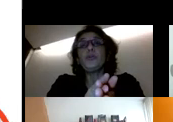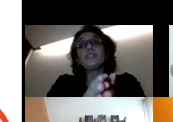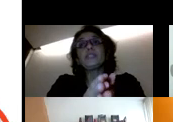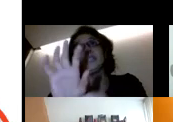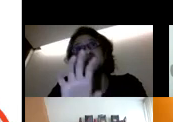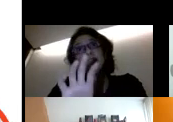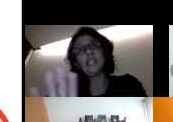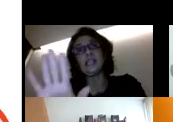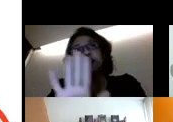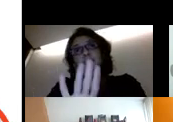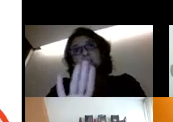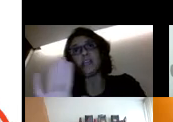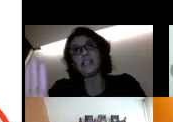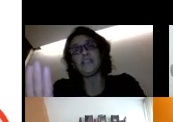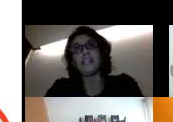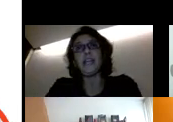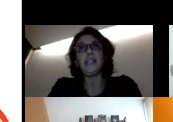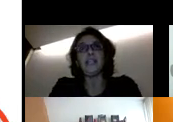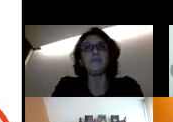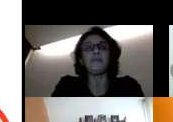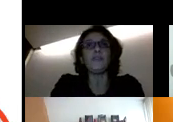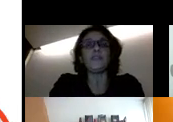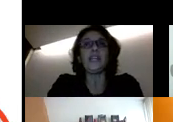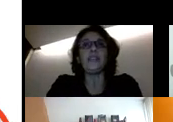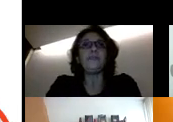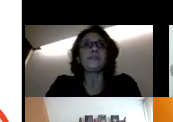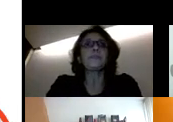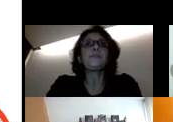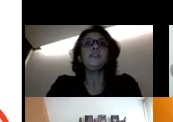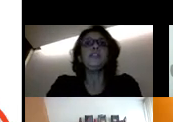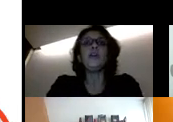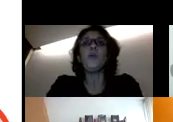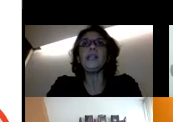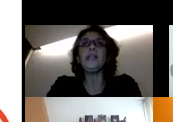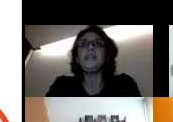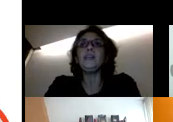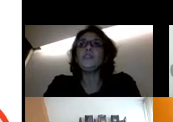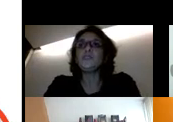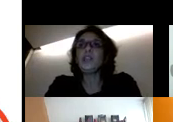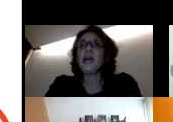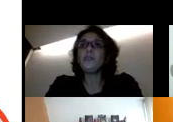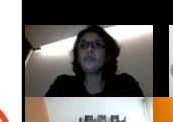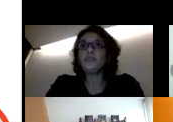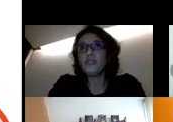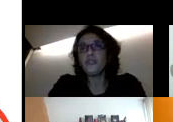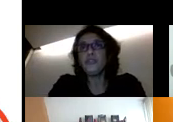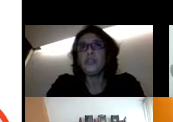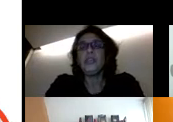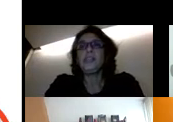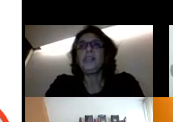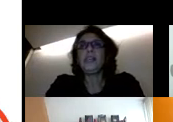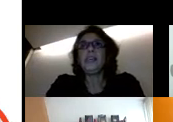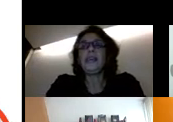un grupo de expertos, que en la tabla se ve hacia el final, en color verde, en los cuales son adultos